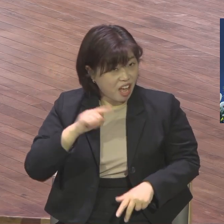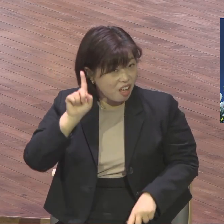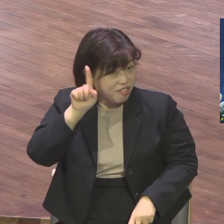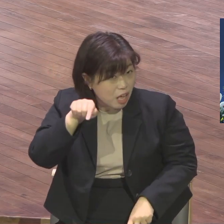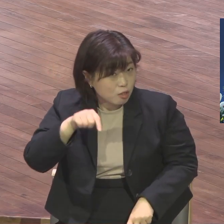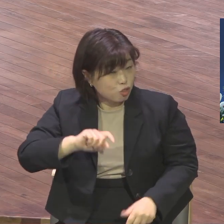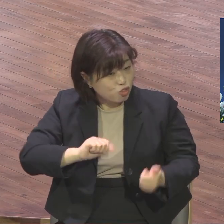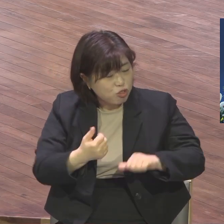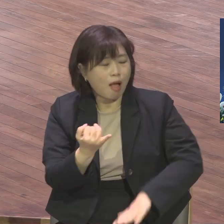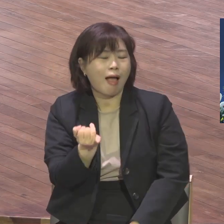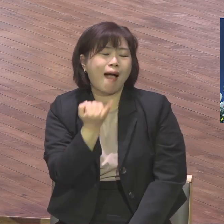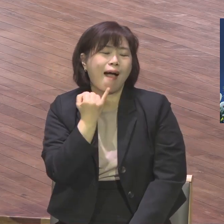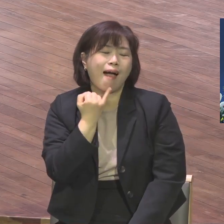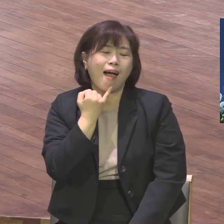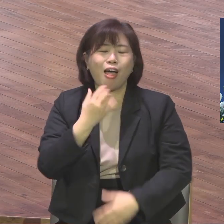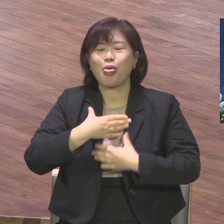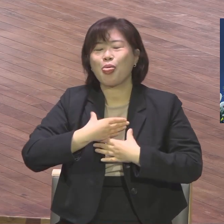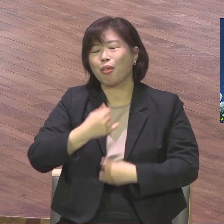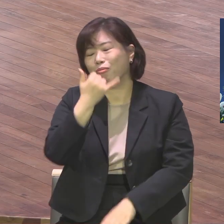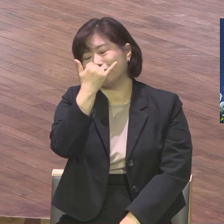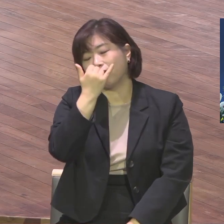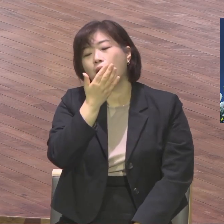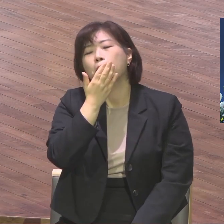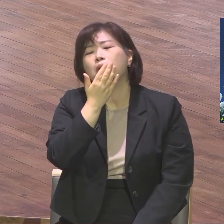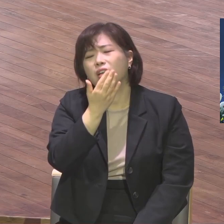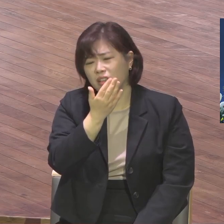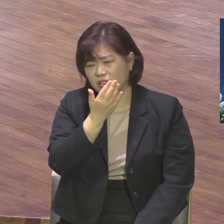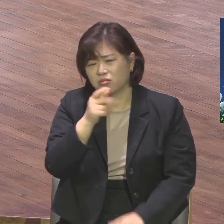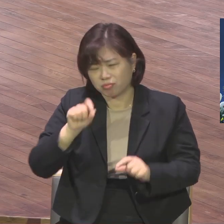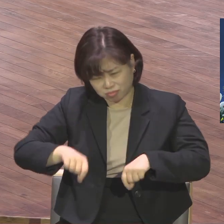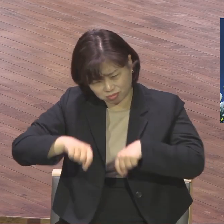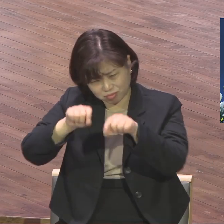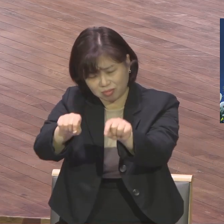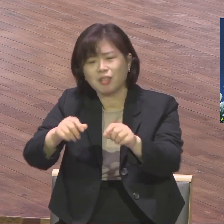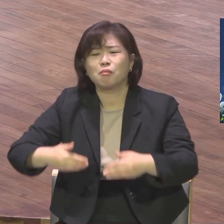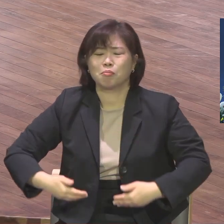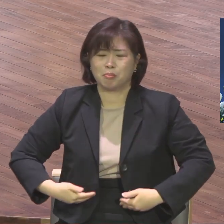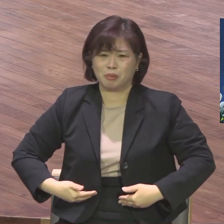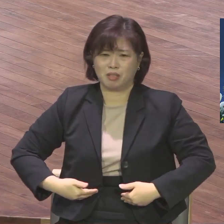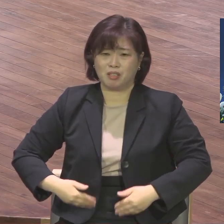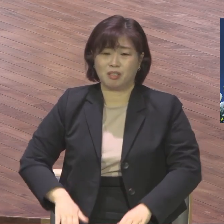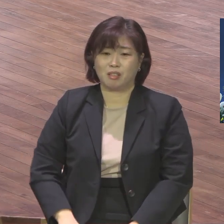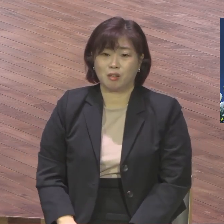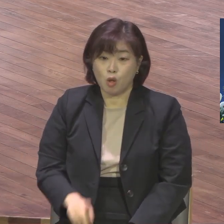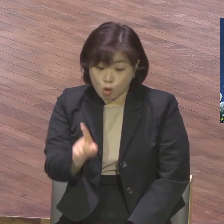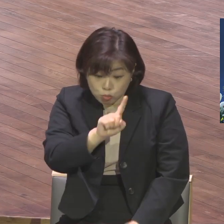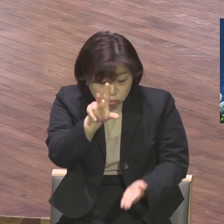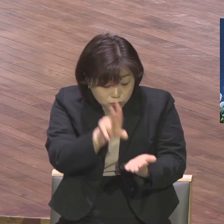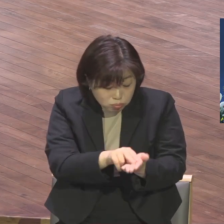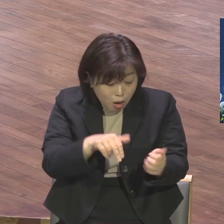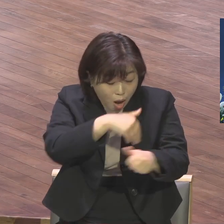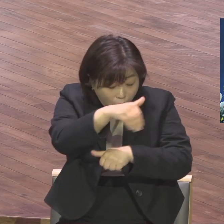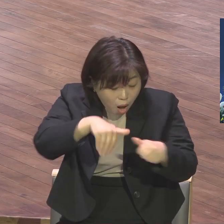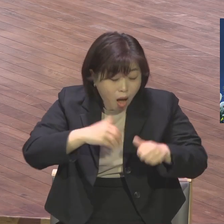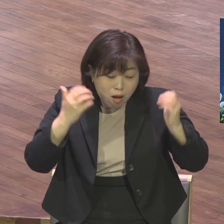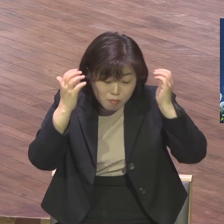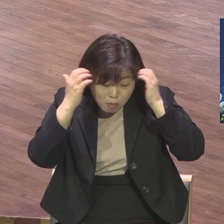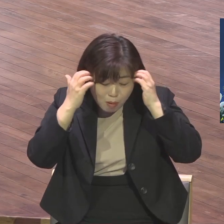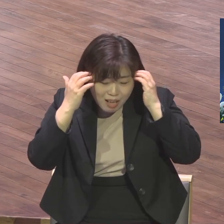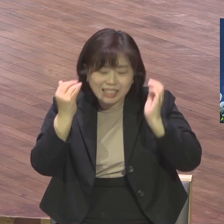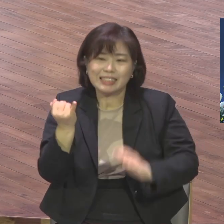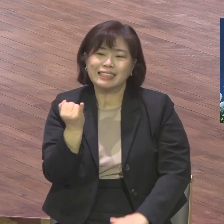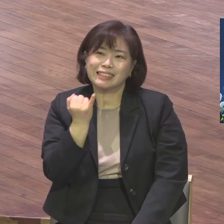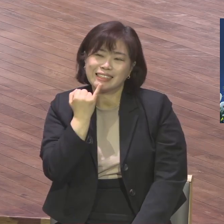사실을 볼 수 있어야 돼. 어떤 문제와 사건 속에서도 오직 그리스도만 바라보는 믿음의